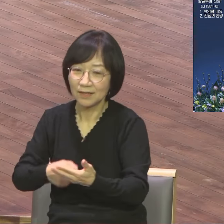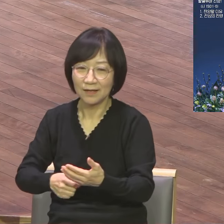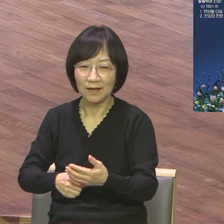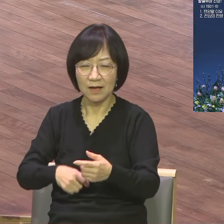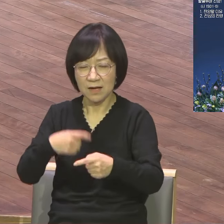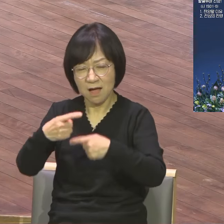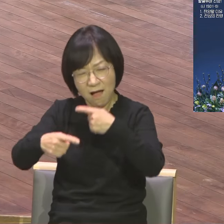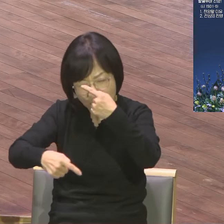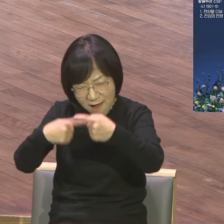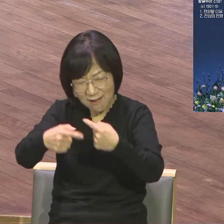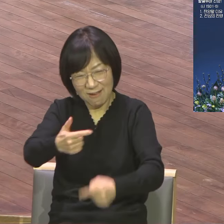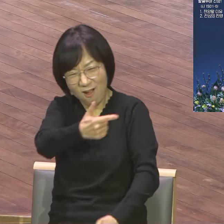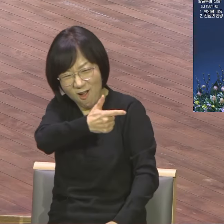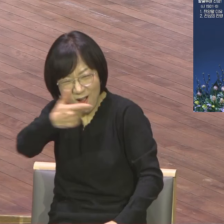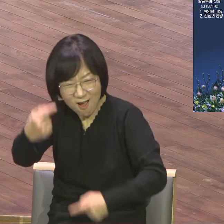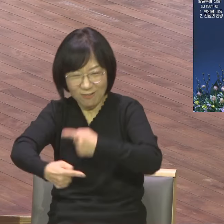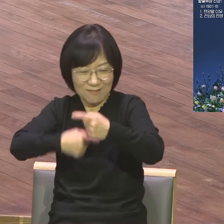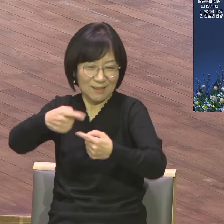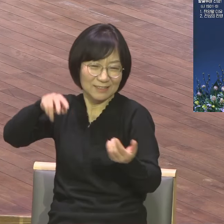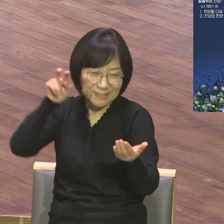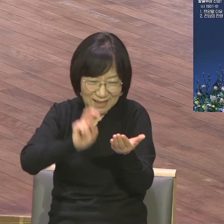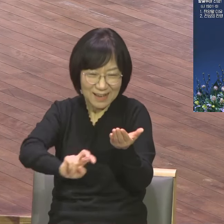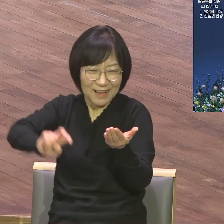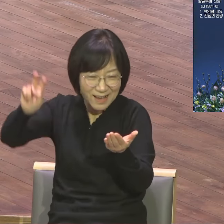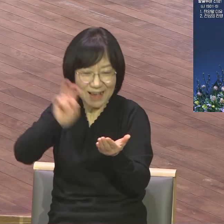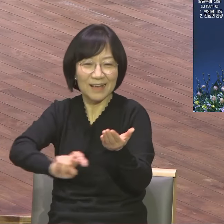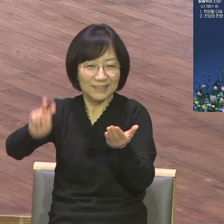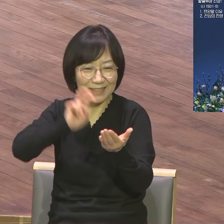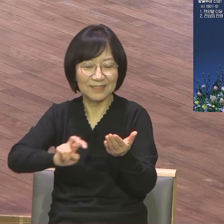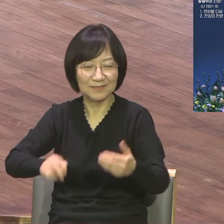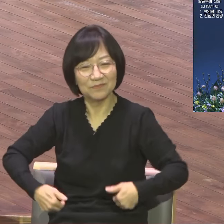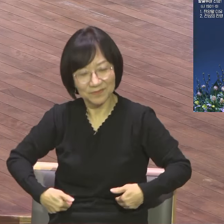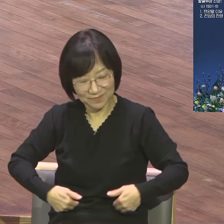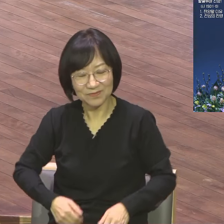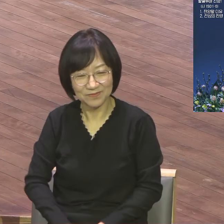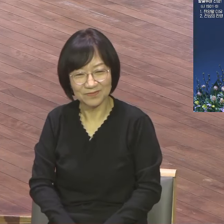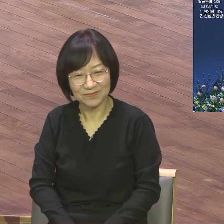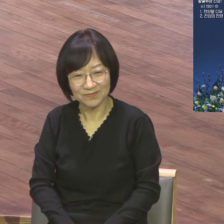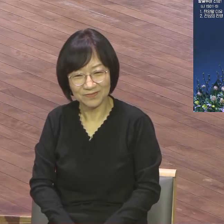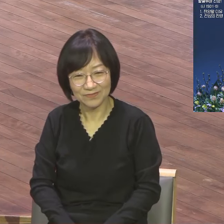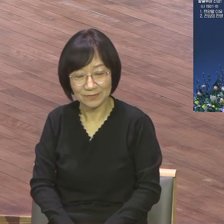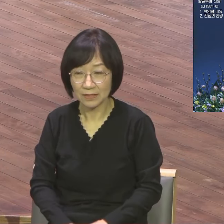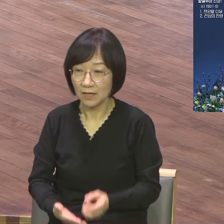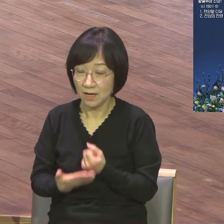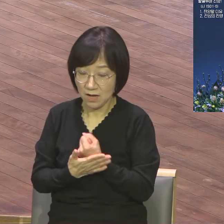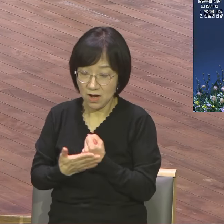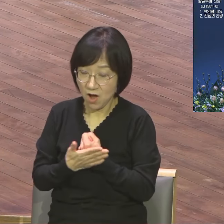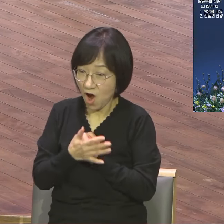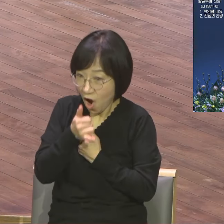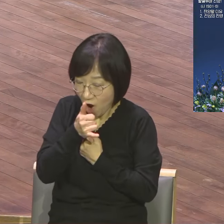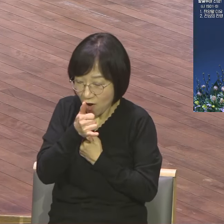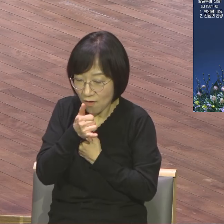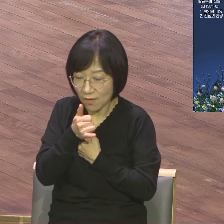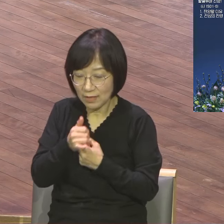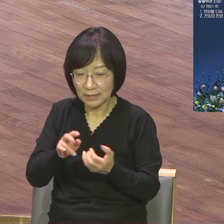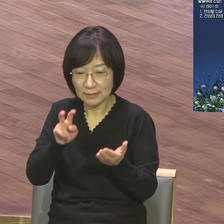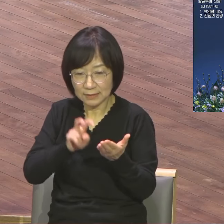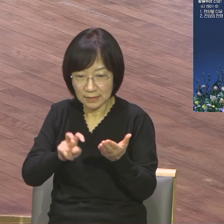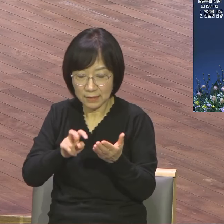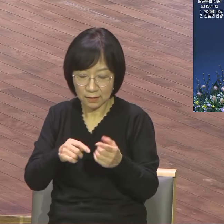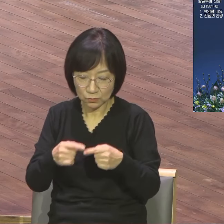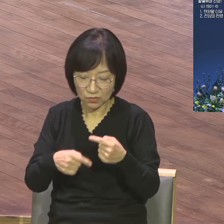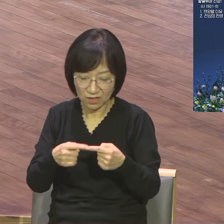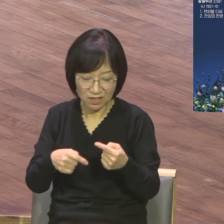있으면 찬양의 모습이 달라지게 돼 있어요. 은혜를 받으면 찬양의 톤이 달라지게 돼